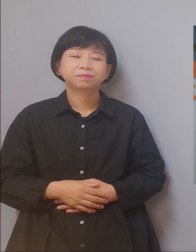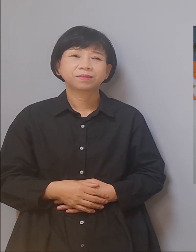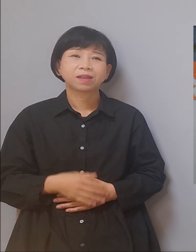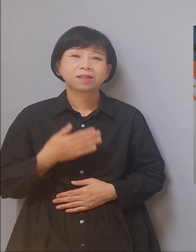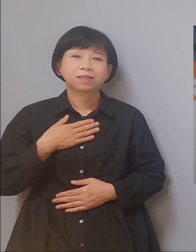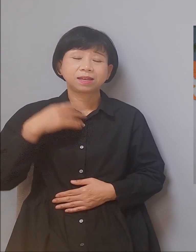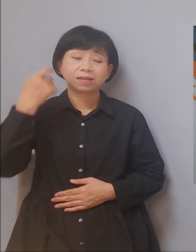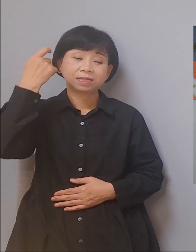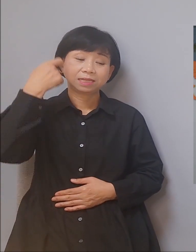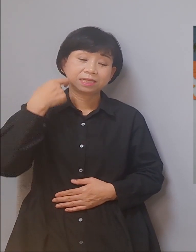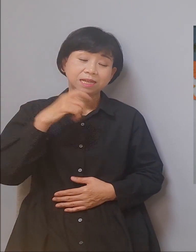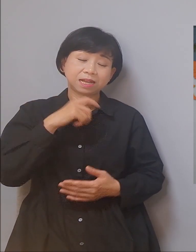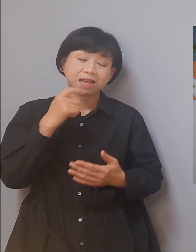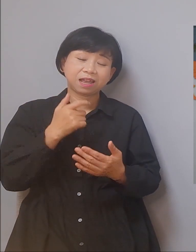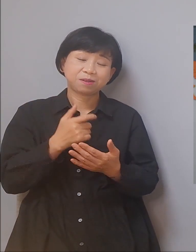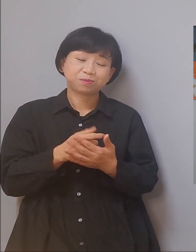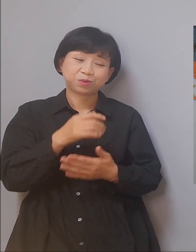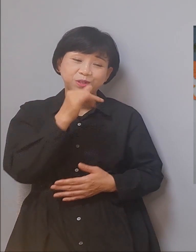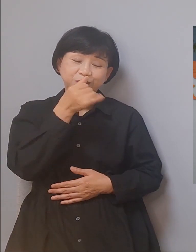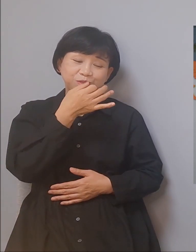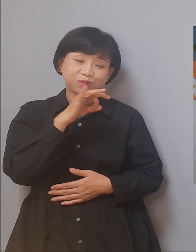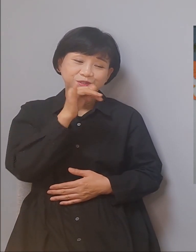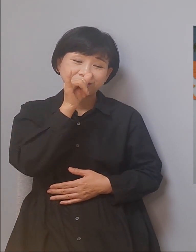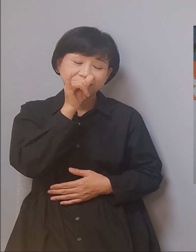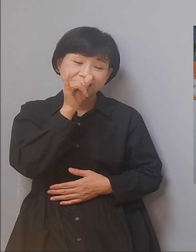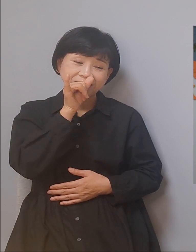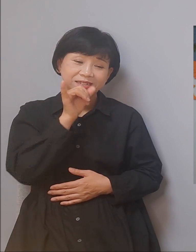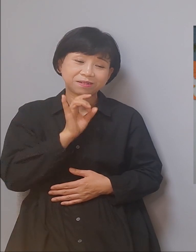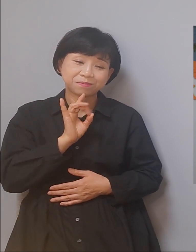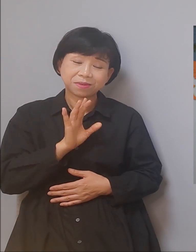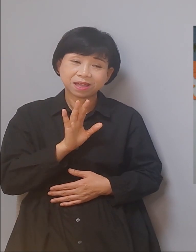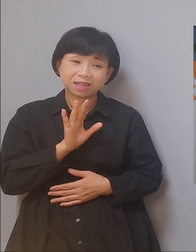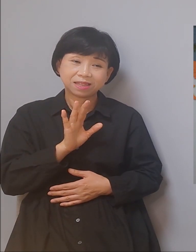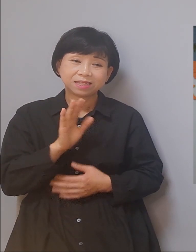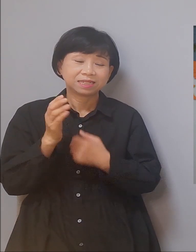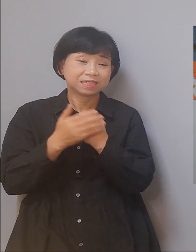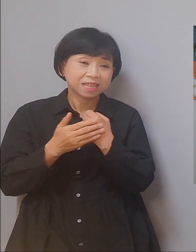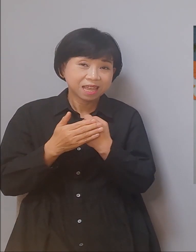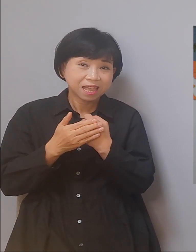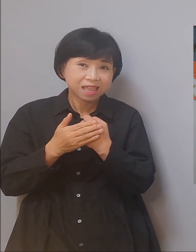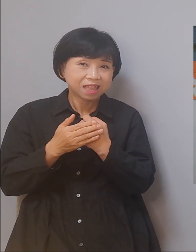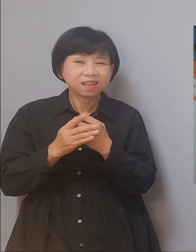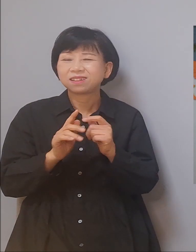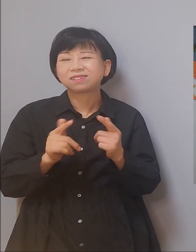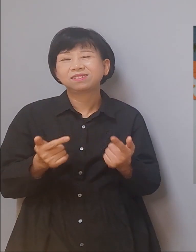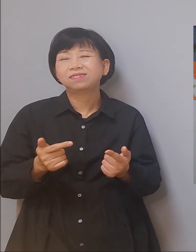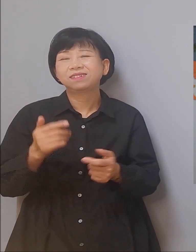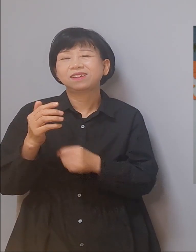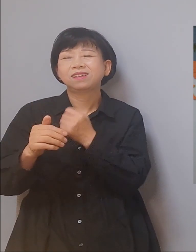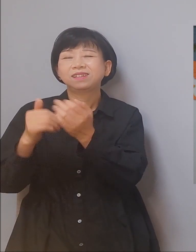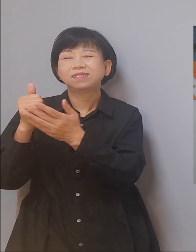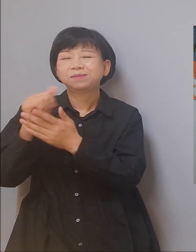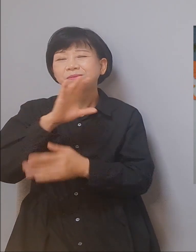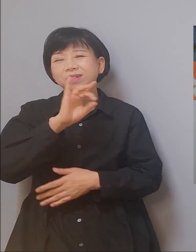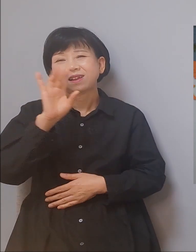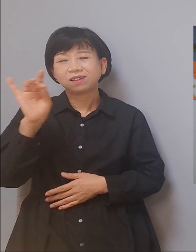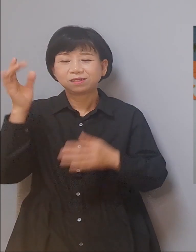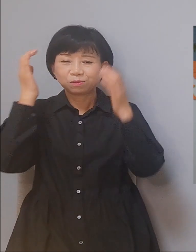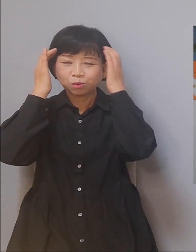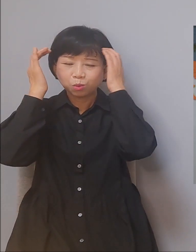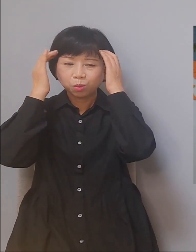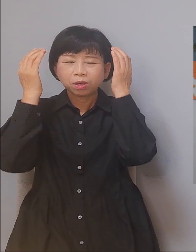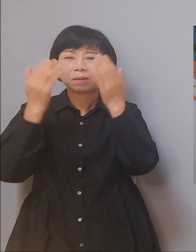그러기에 내가 느끼기에 감동이 되고 유익이 되는 것만이 은혜가 아닙니다. 때로는 하나님께서 환난과 어려움을